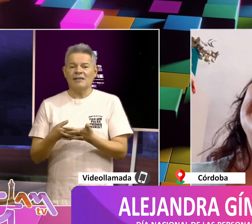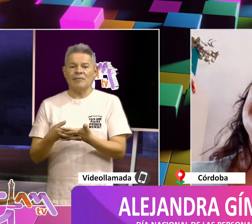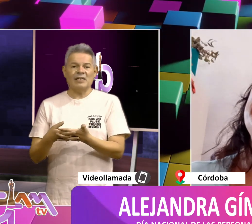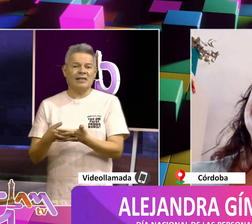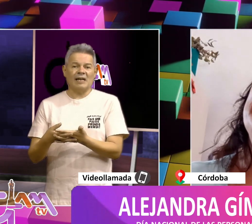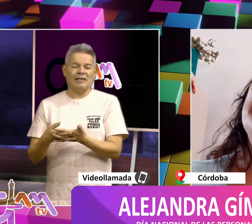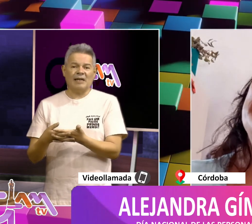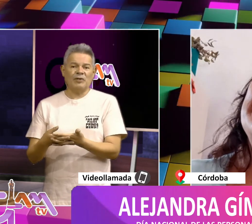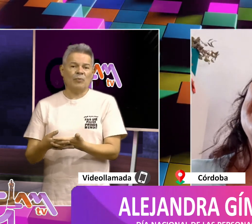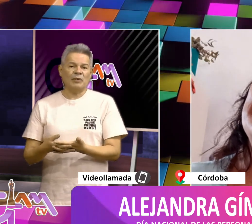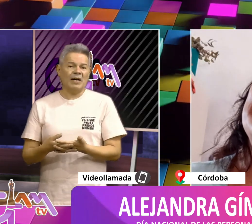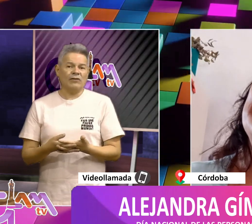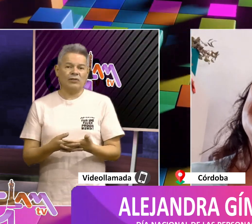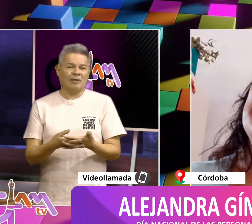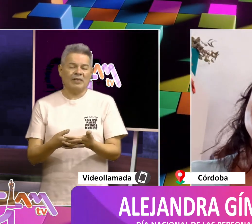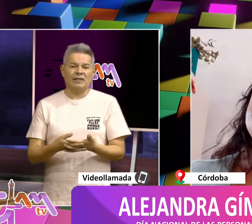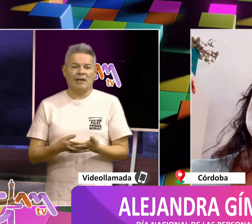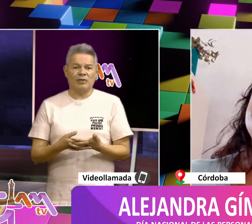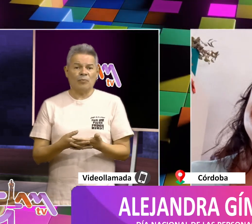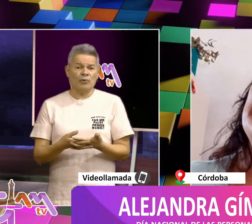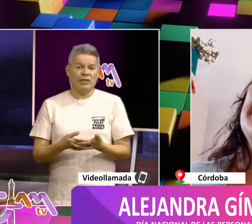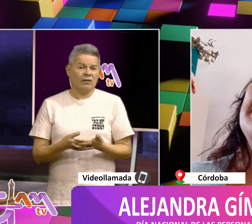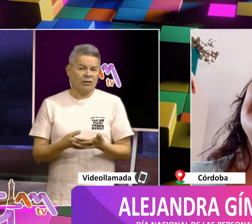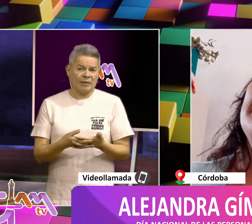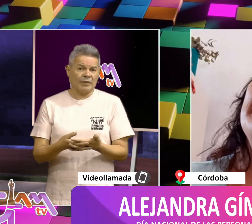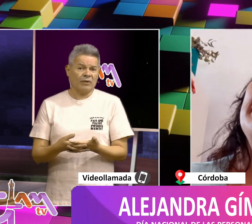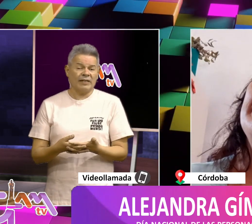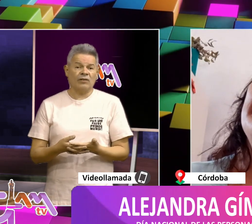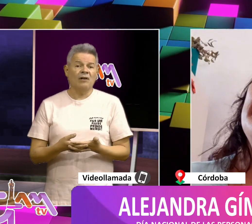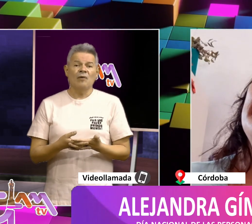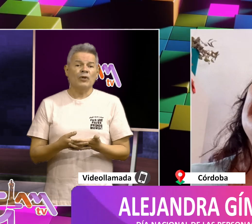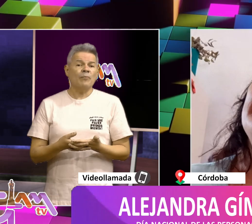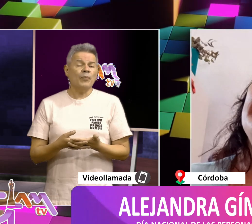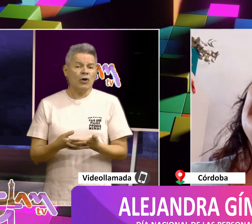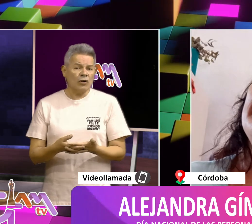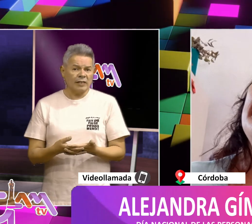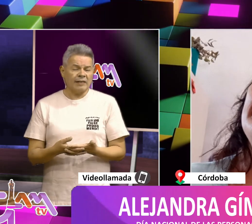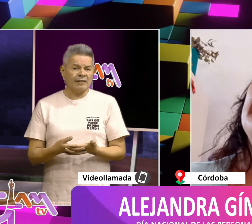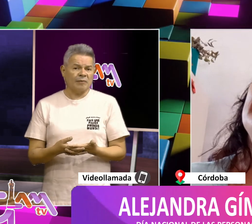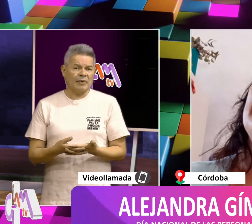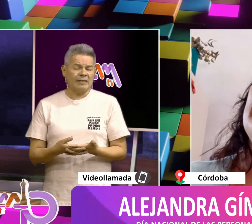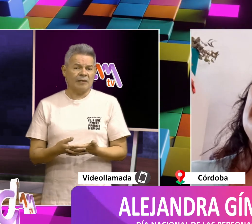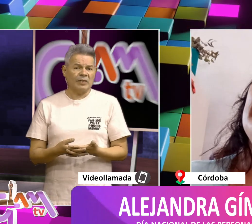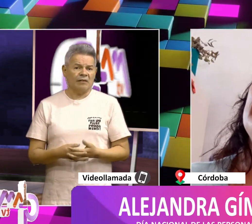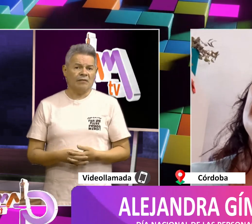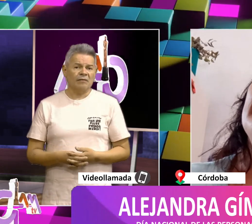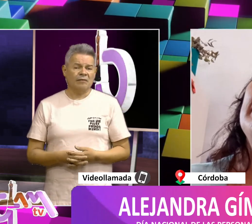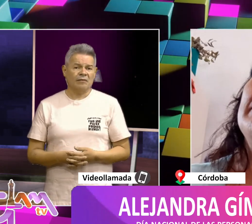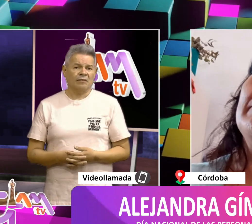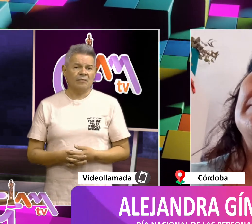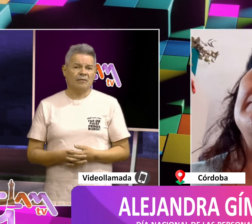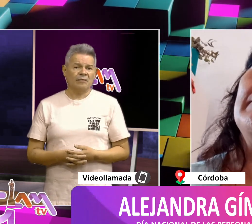escuela, también en ámbitos privados y obviamente en ámbitos públicos con respecto a esto, pero es poco lo que se hace, me parece a mí.